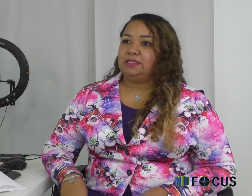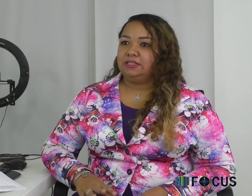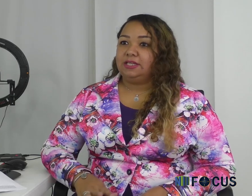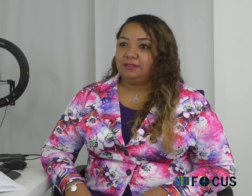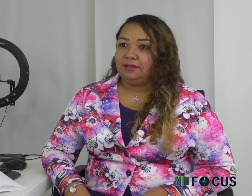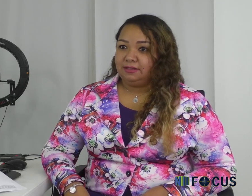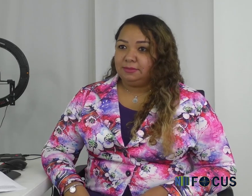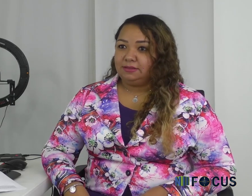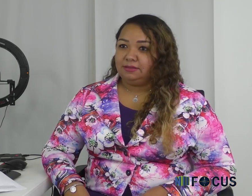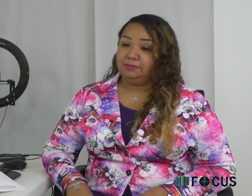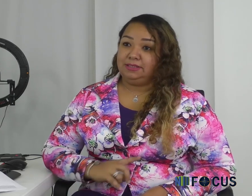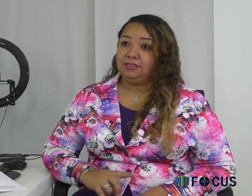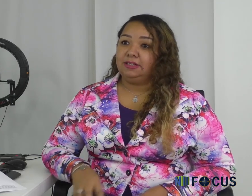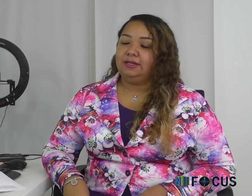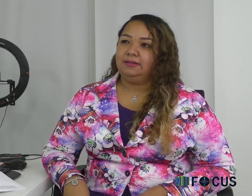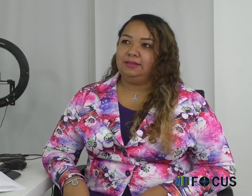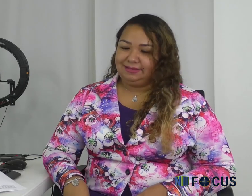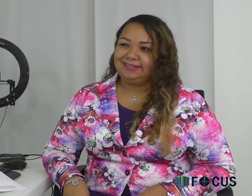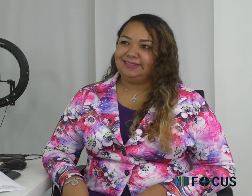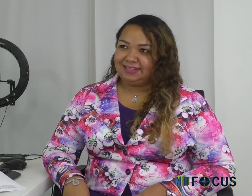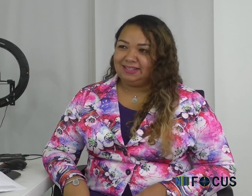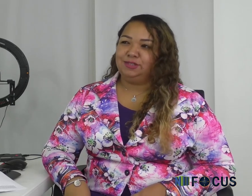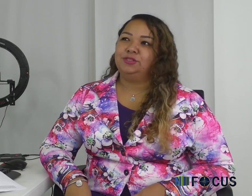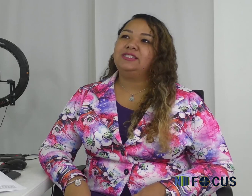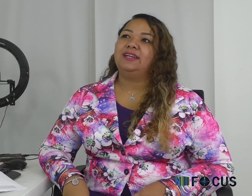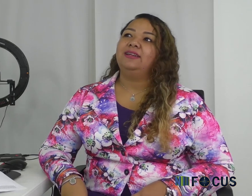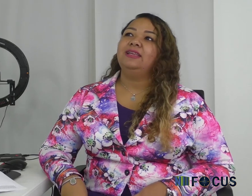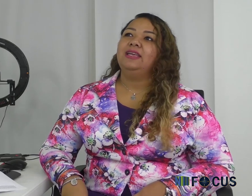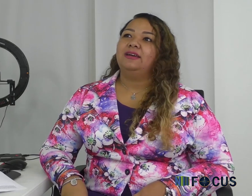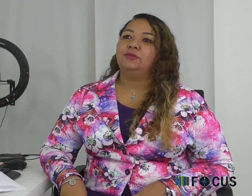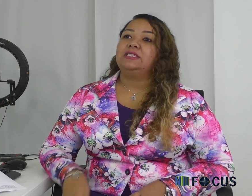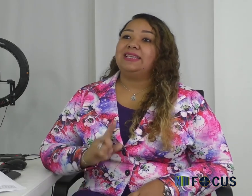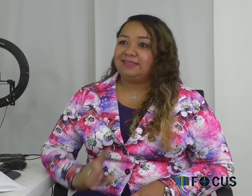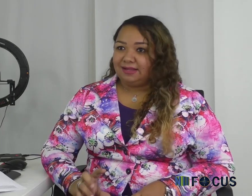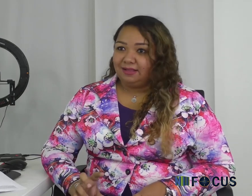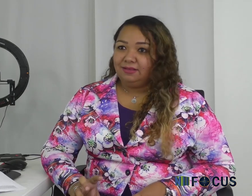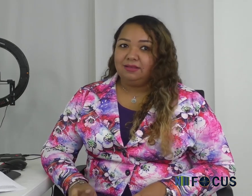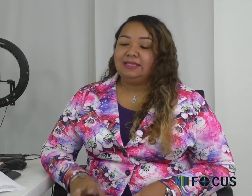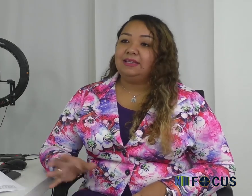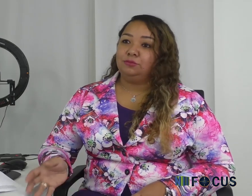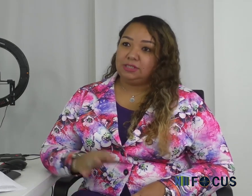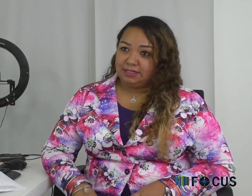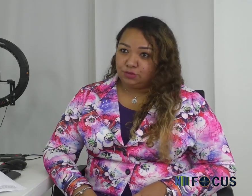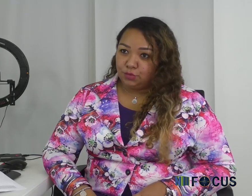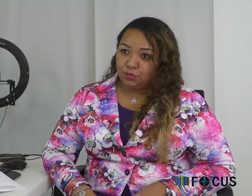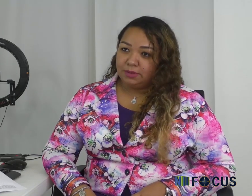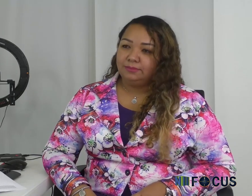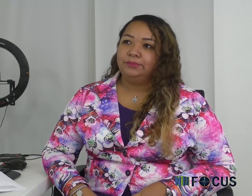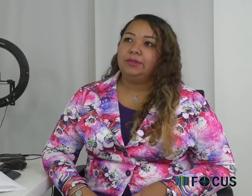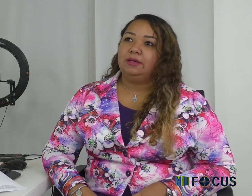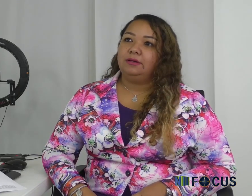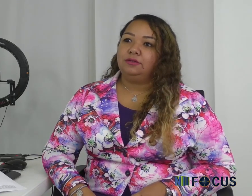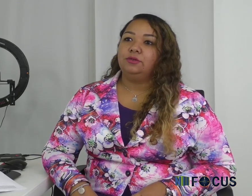Het was hier centraal aan de meester Jaggernaat Latschmondstraat. Het was centraal. Iedereen moest hier naartoe